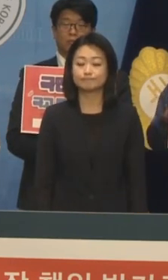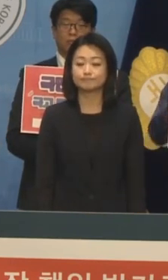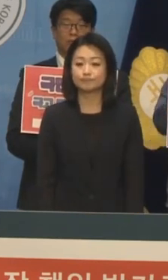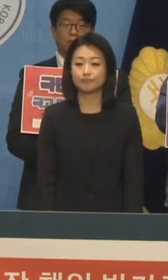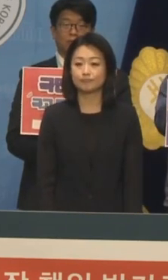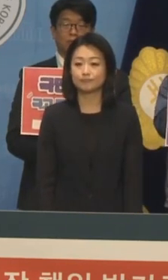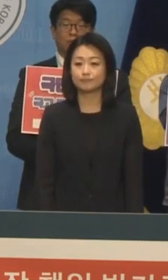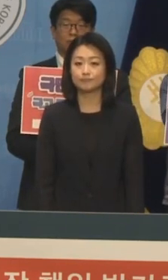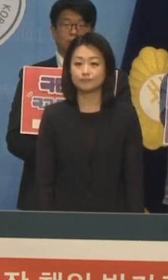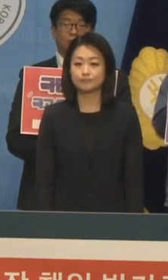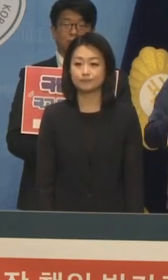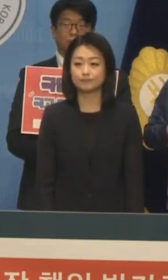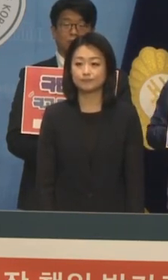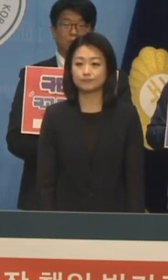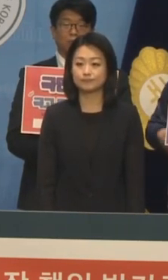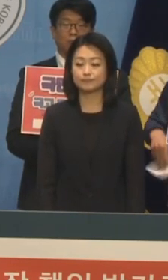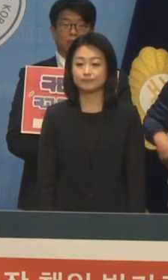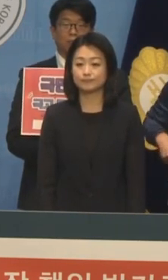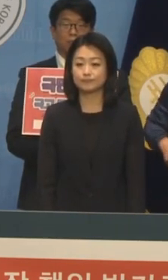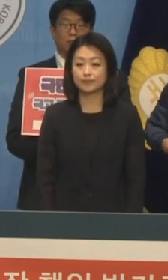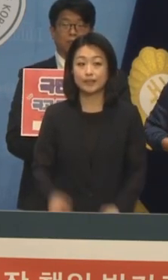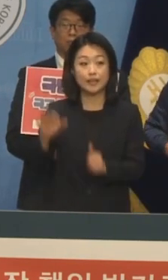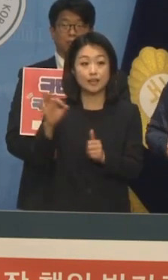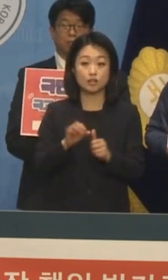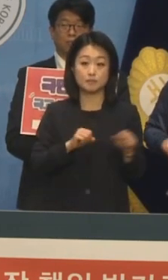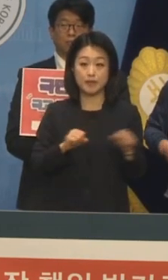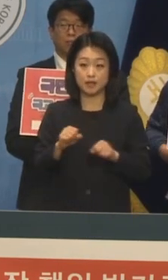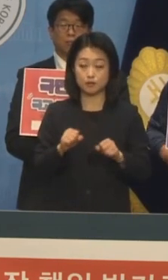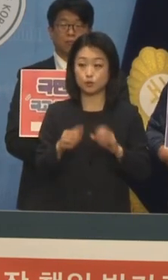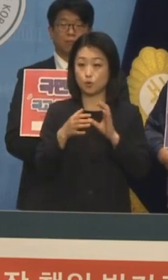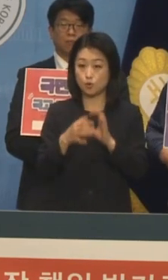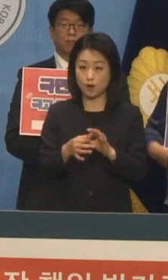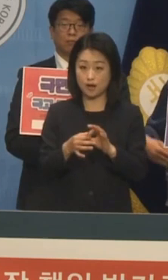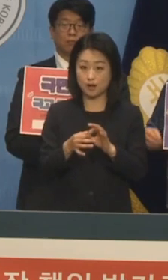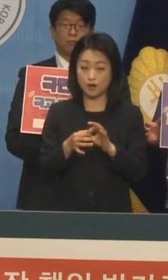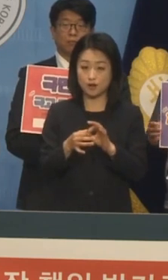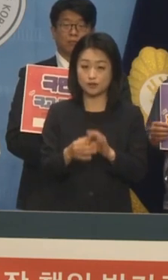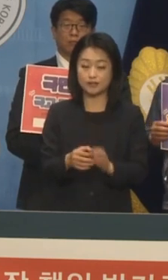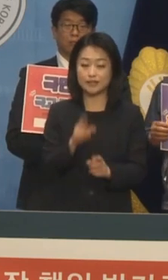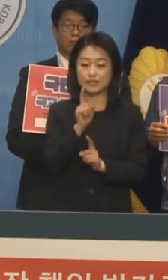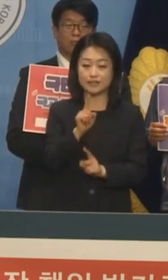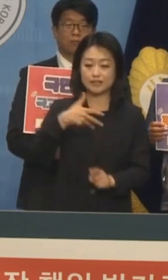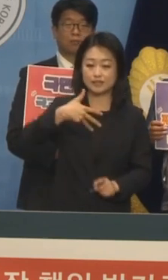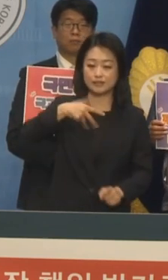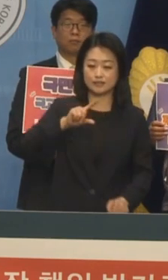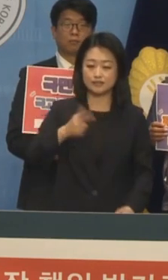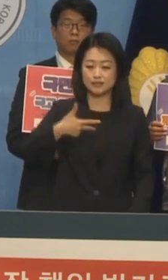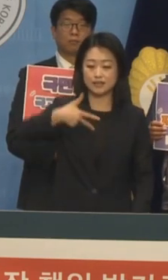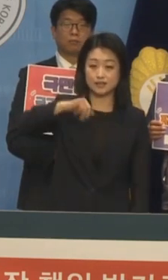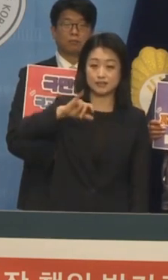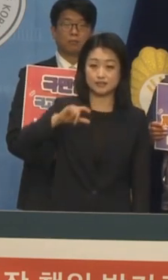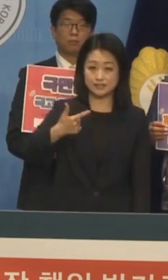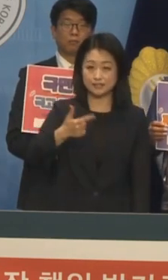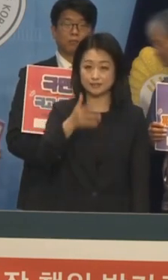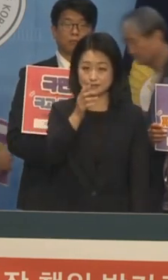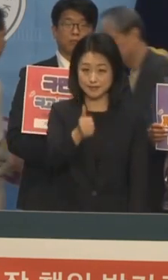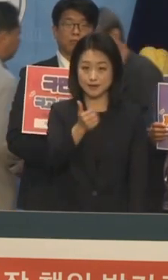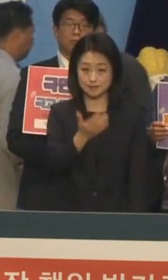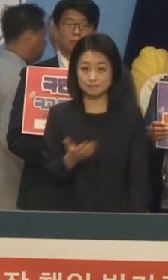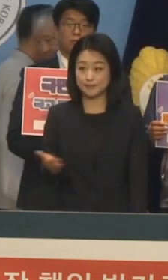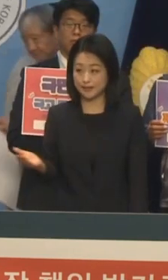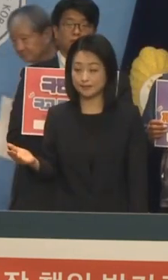네, 이어서 우리 연금행동의 이찬진 공동집행위원장께서 발언하시겠습니다.